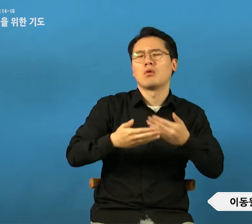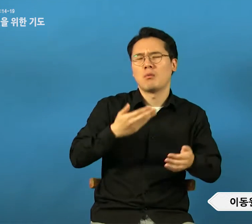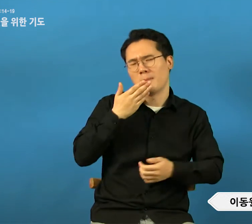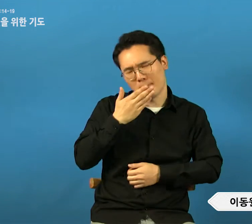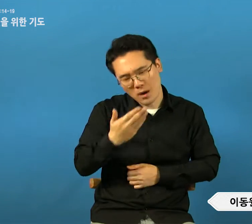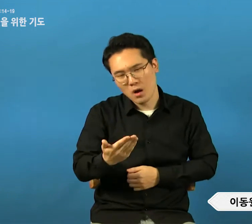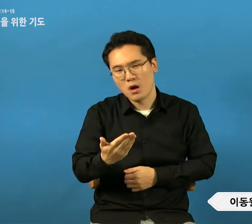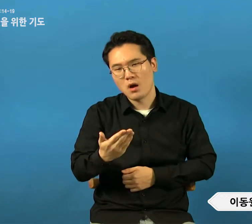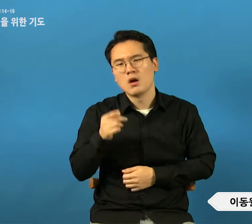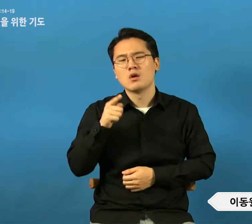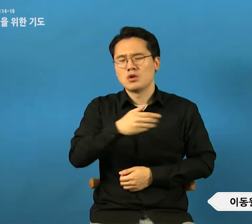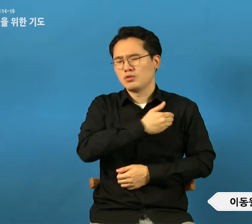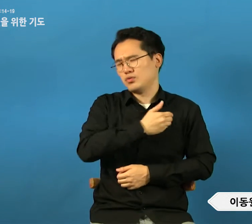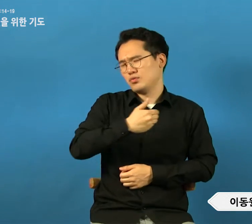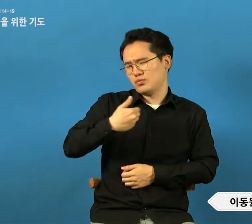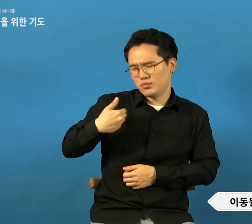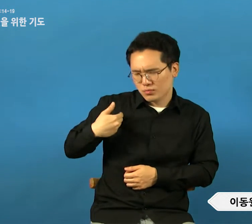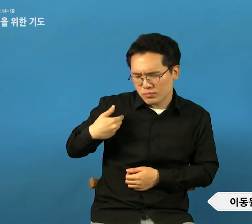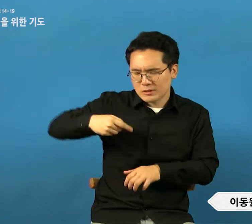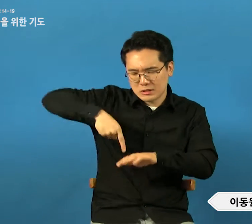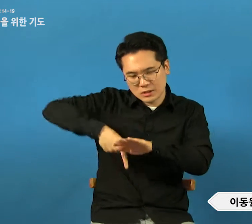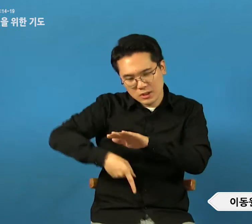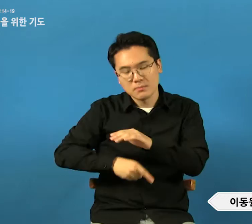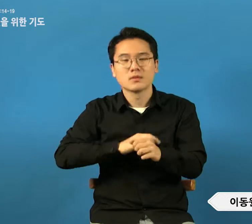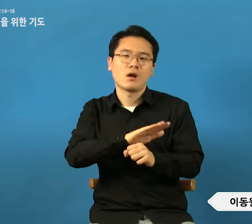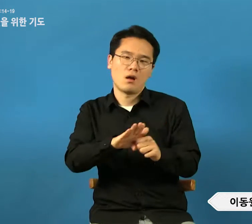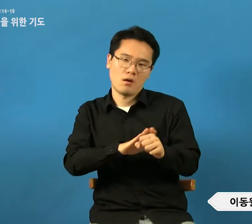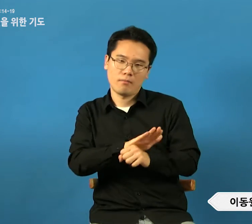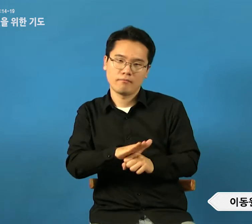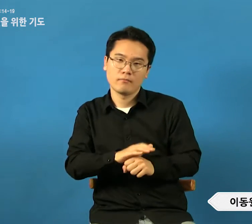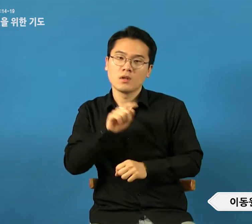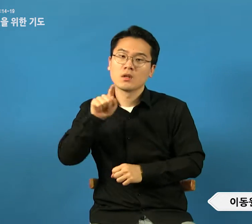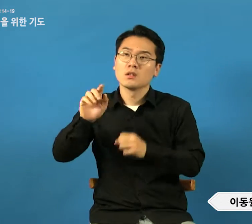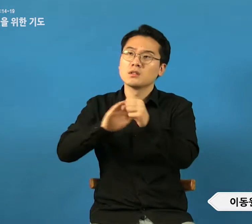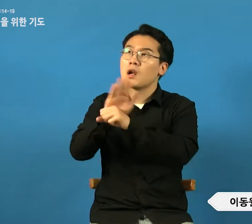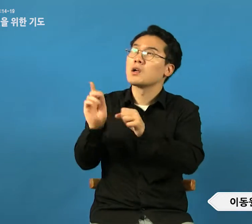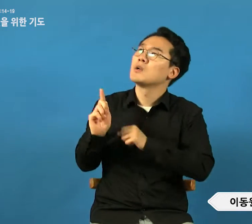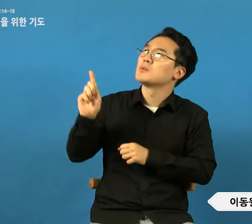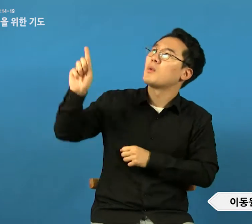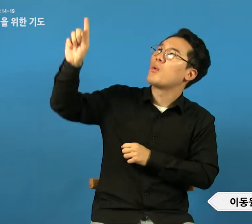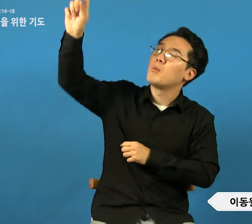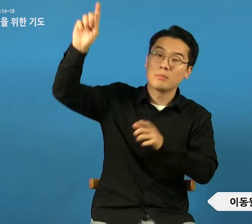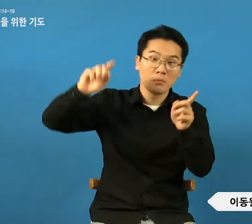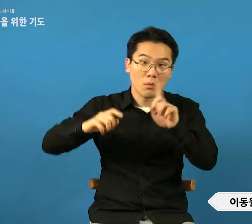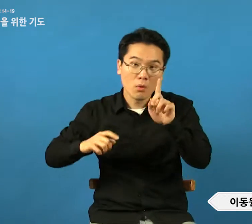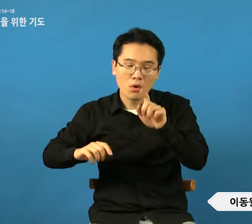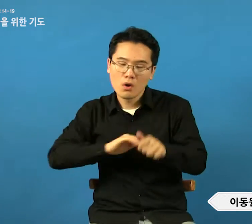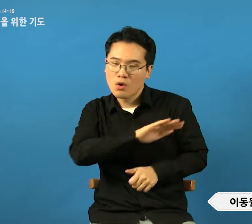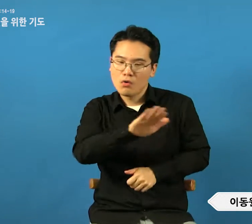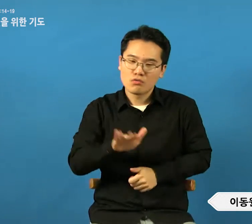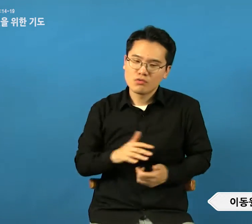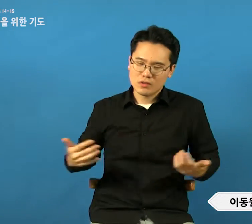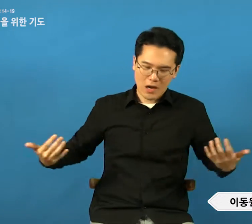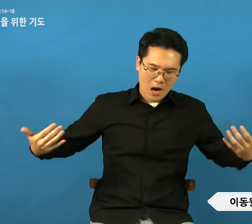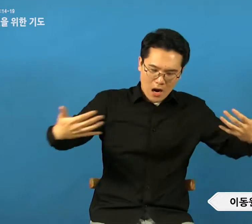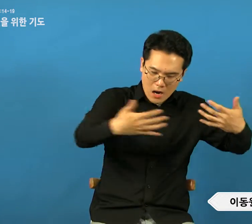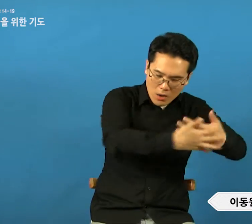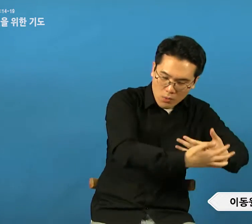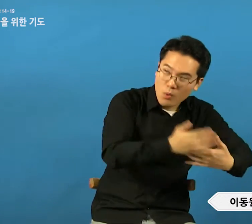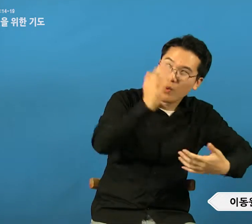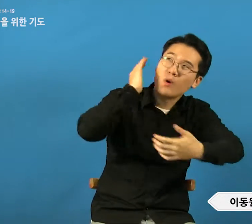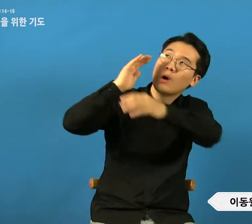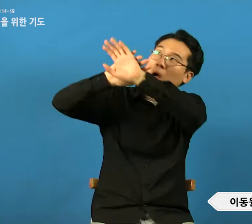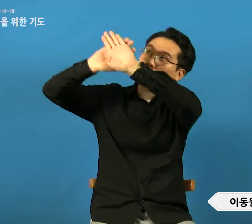사랑. 그 사랑의 높이, 예수님의 사랑의 높이는 우리를 안고 하늘로